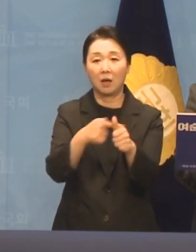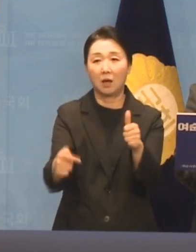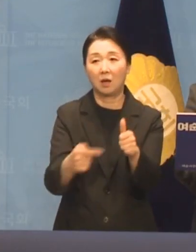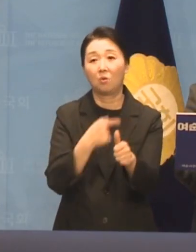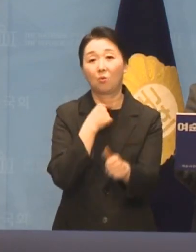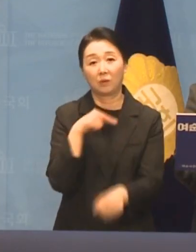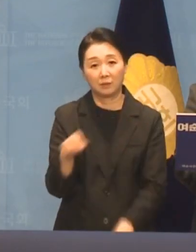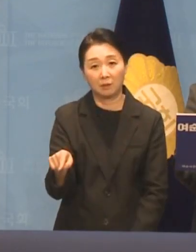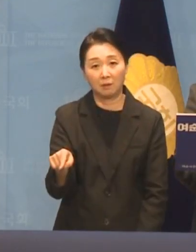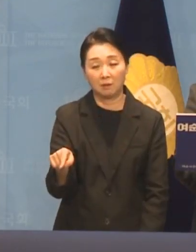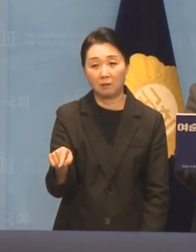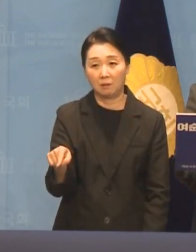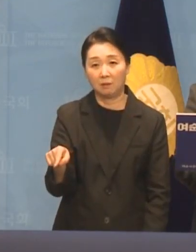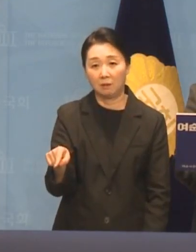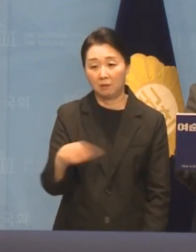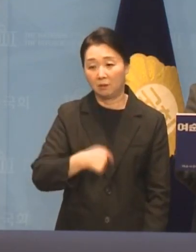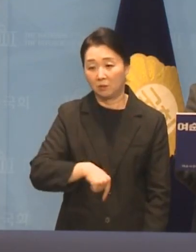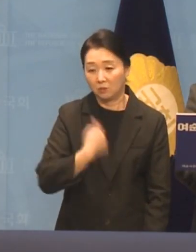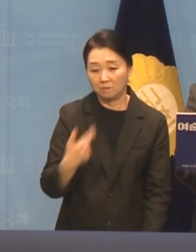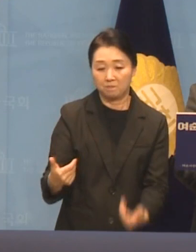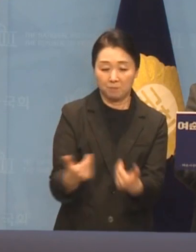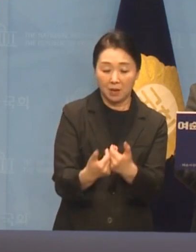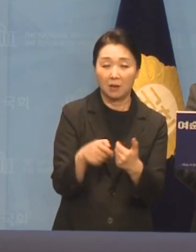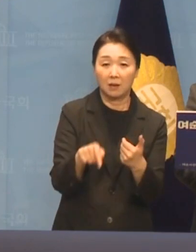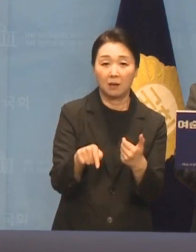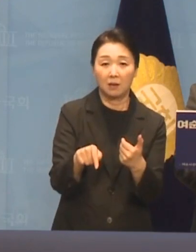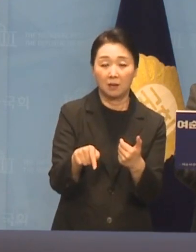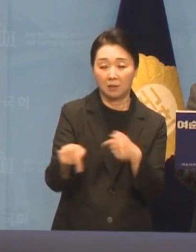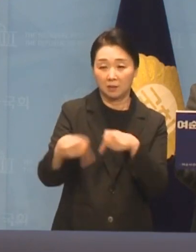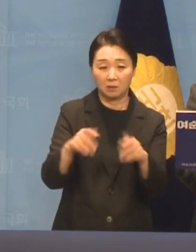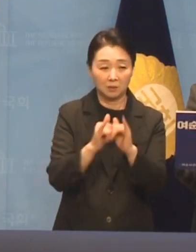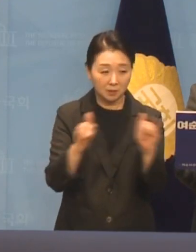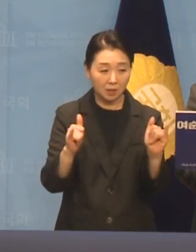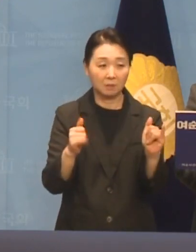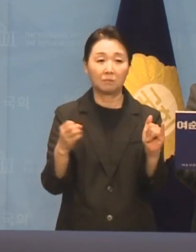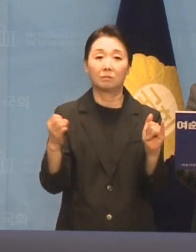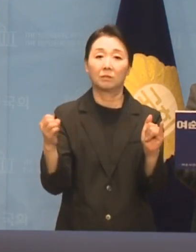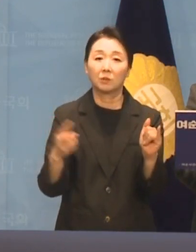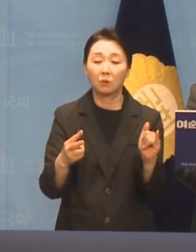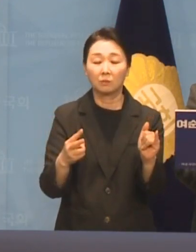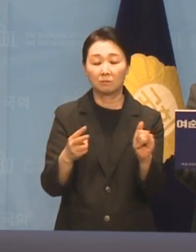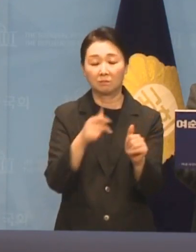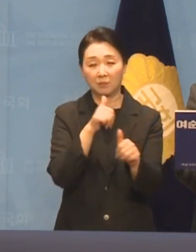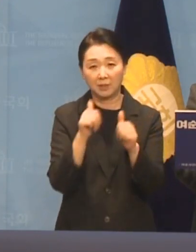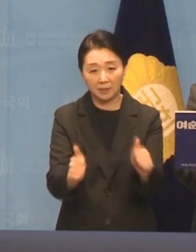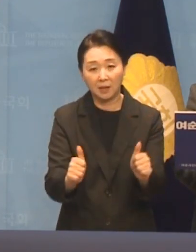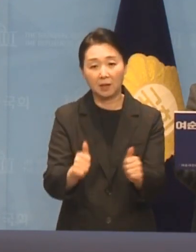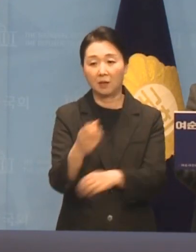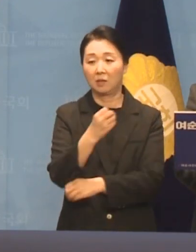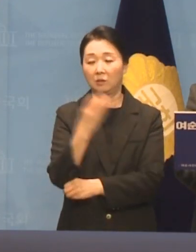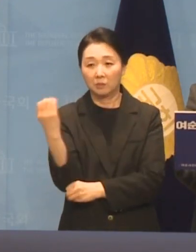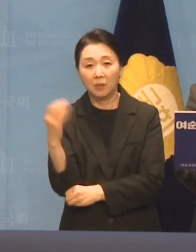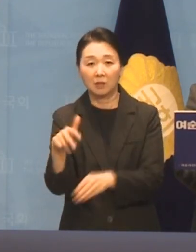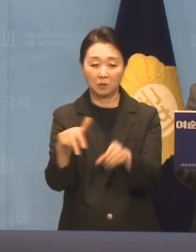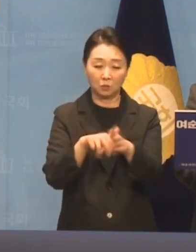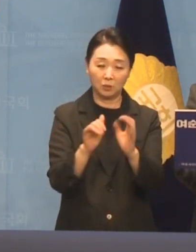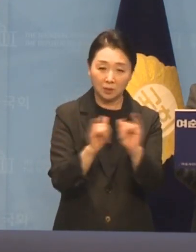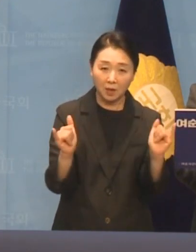점입니다. 이들은 자신들을 반대하는 정치인은 물론이고 판사와 언론인,